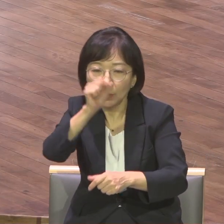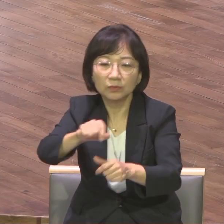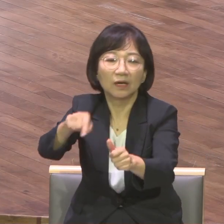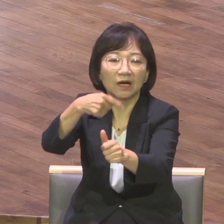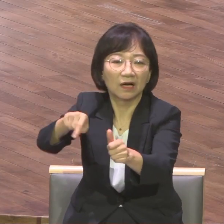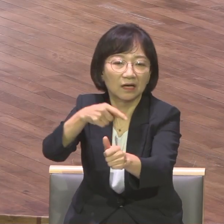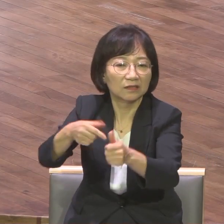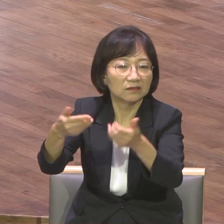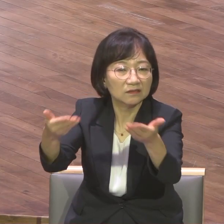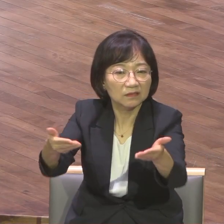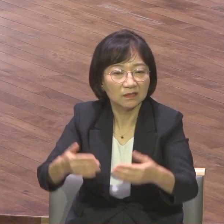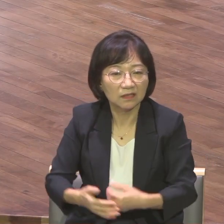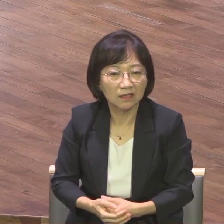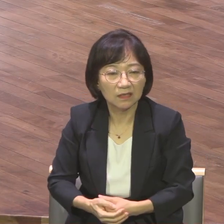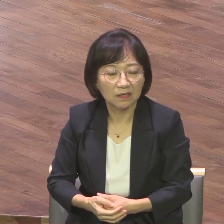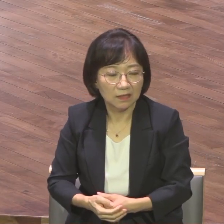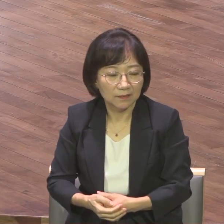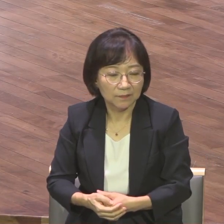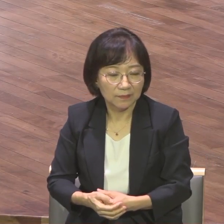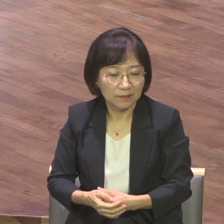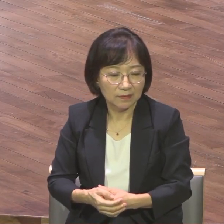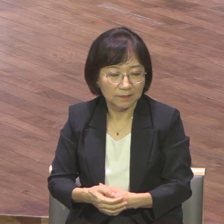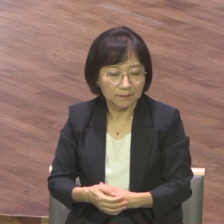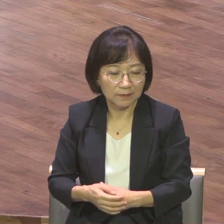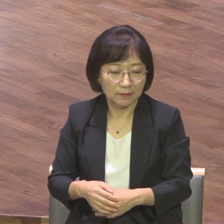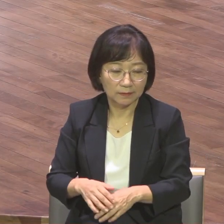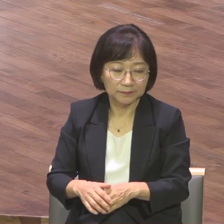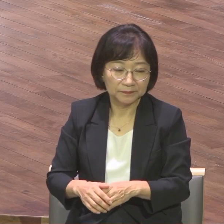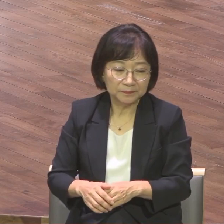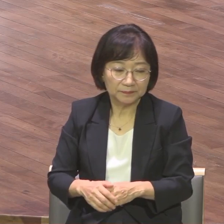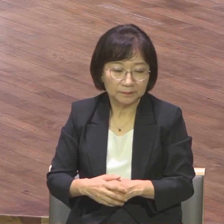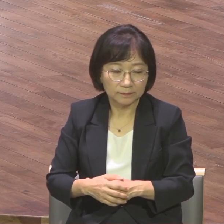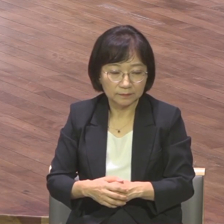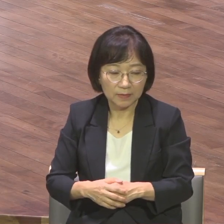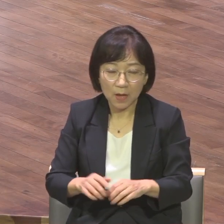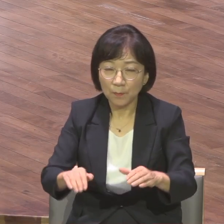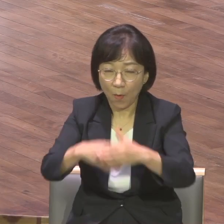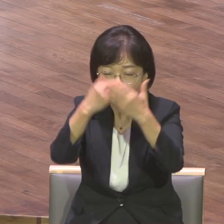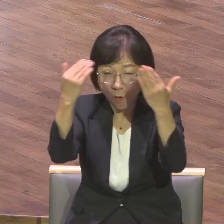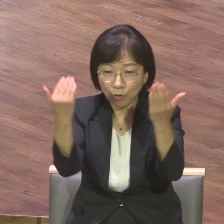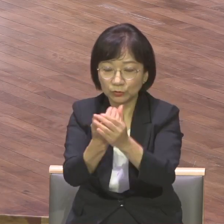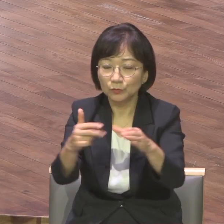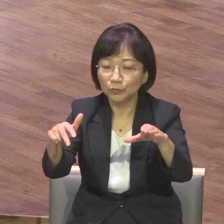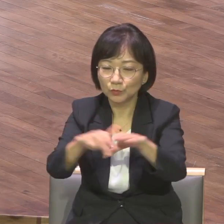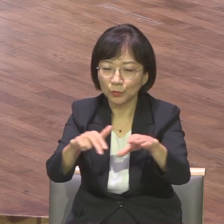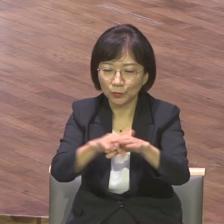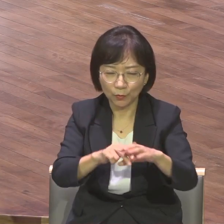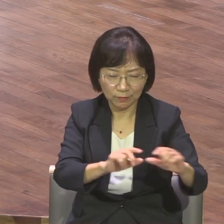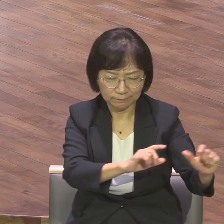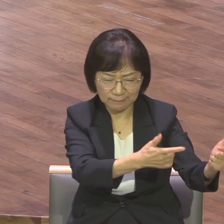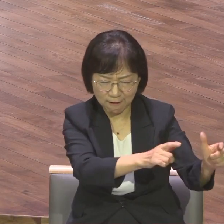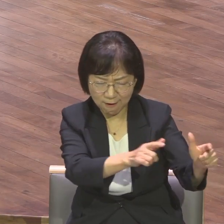그야말로 이 교회는 하나다, 종교는 하나다, 모든 종교 하나다.